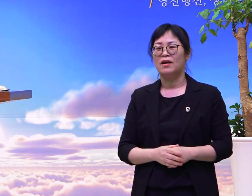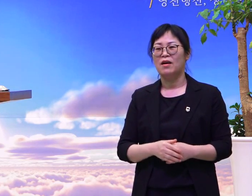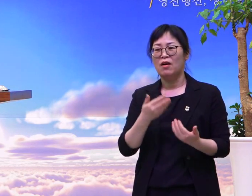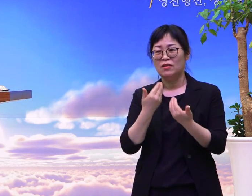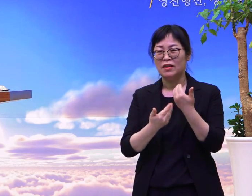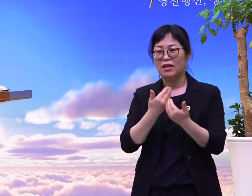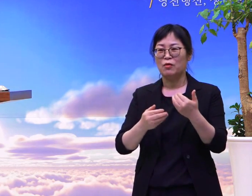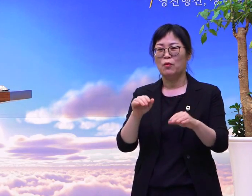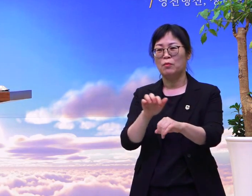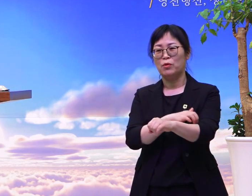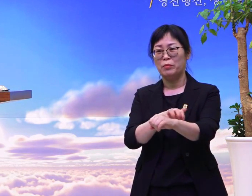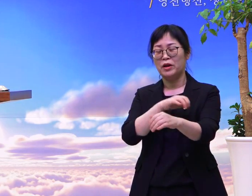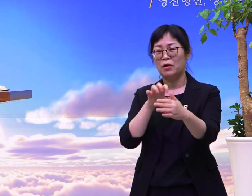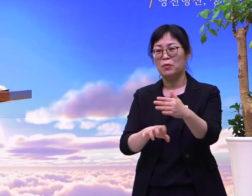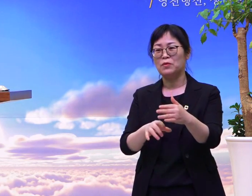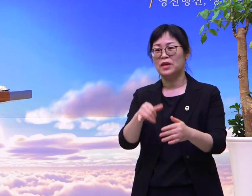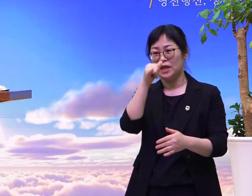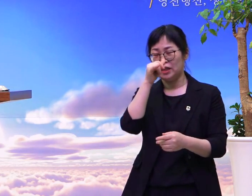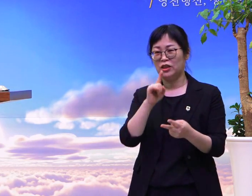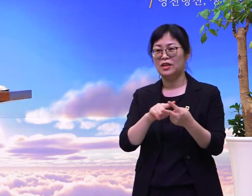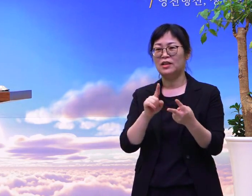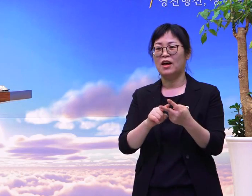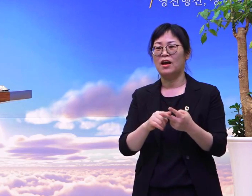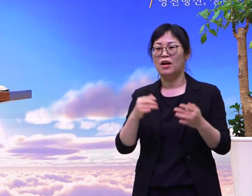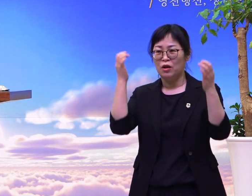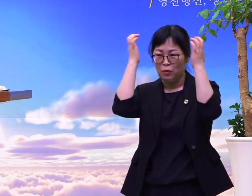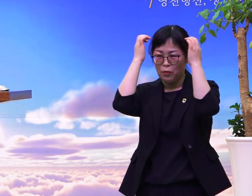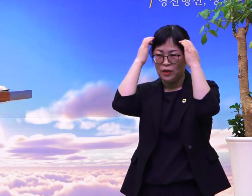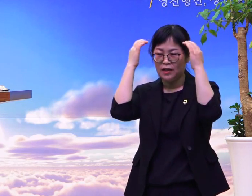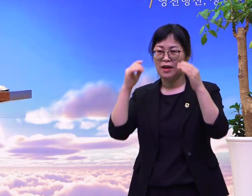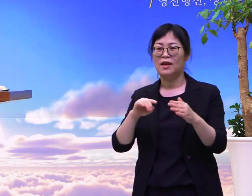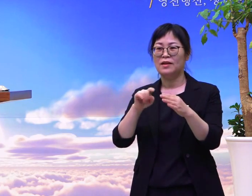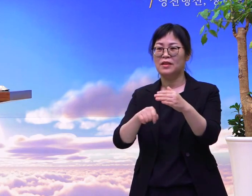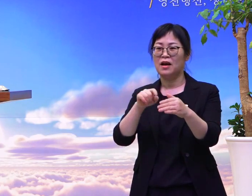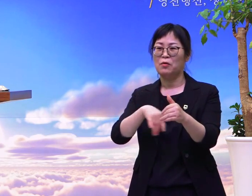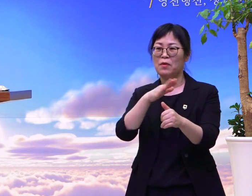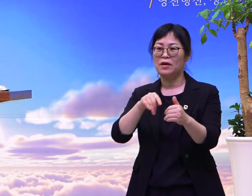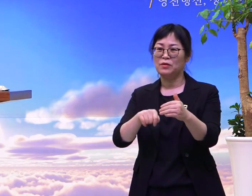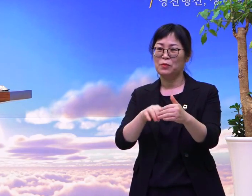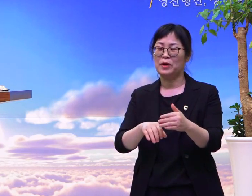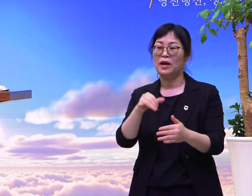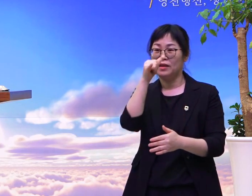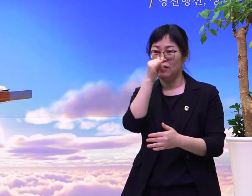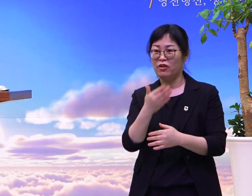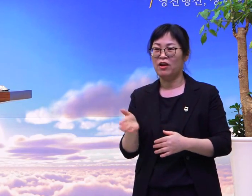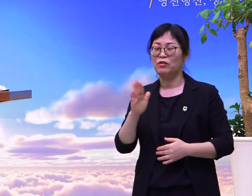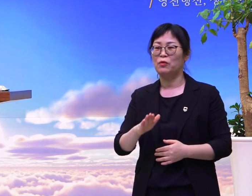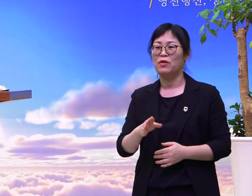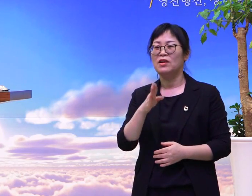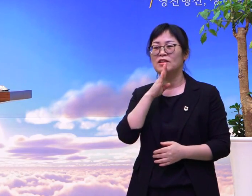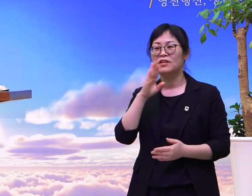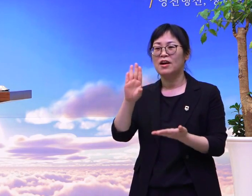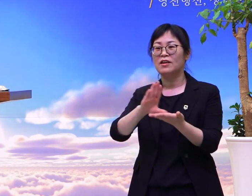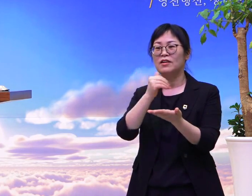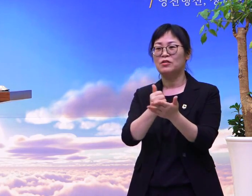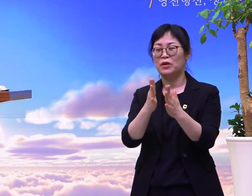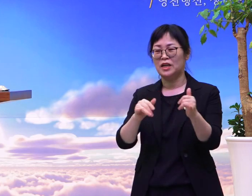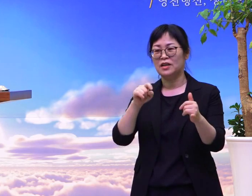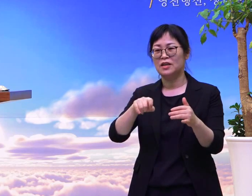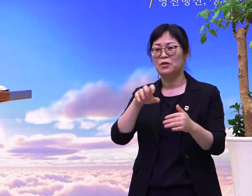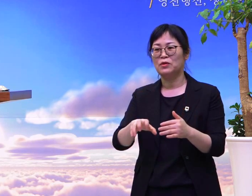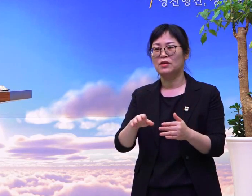낯설고 불편한 곳에 놓이게 되거나 고난의 상황에 내몰려도 진정한 그리스도인은